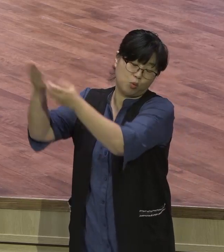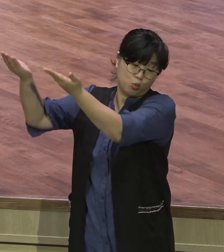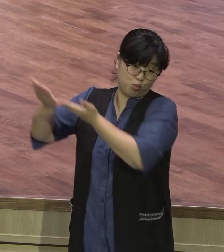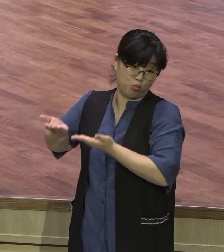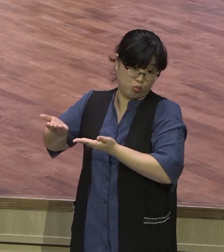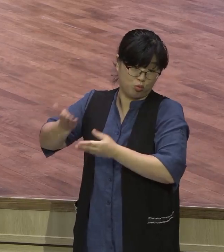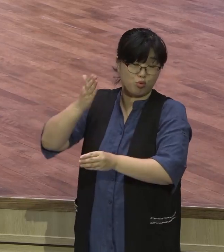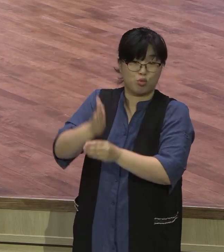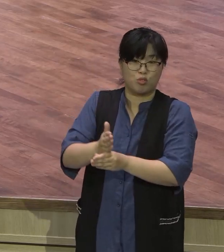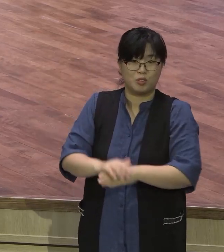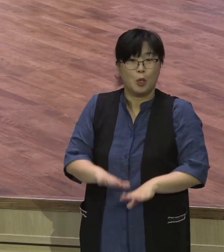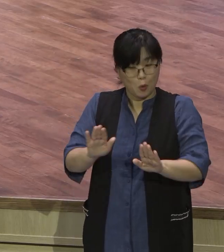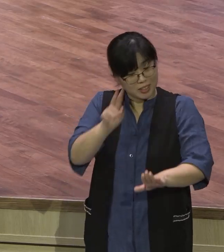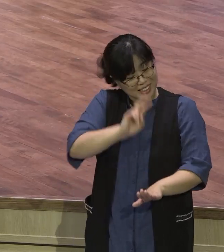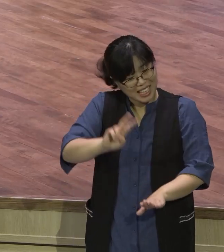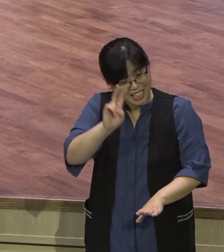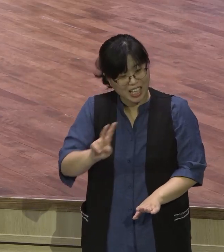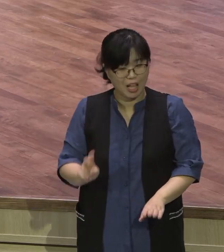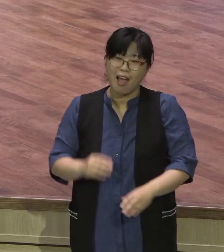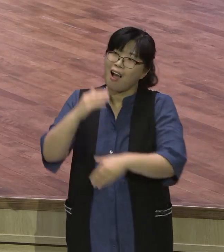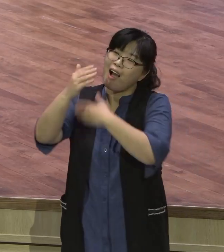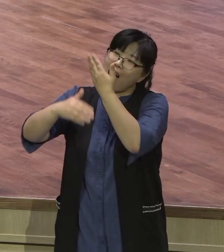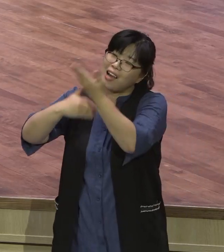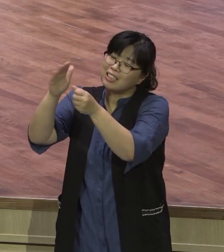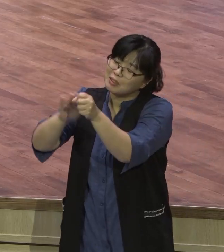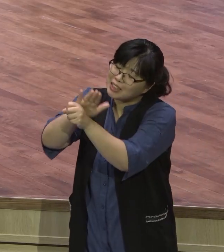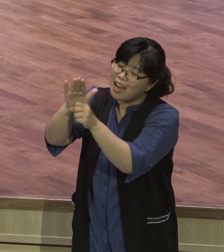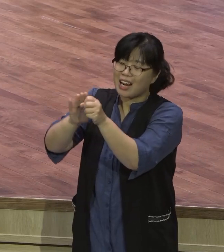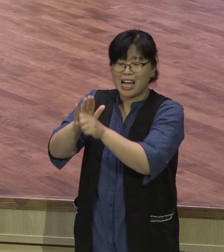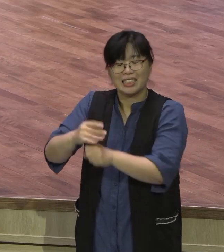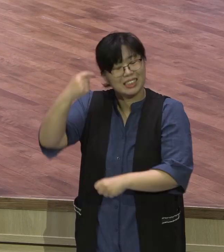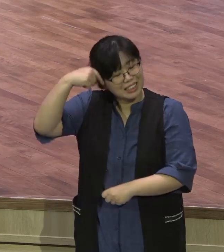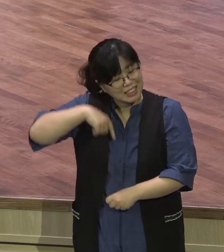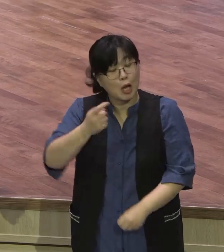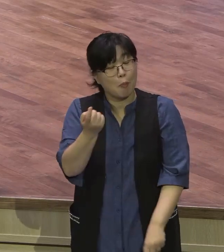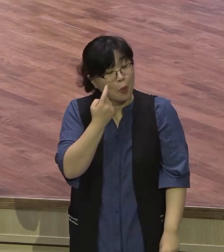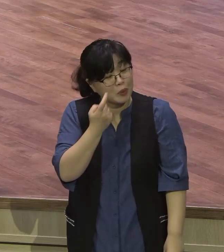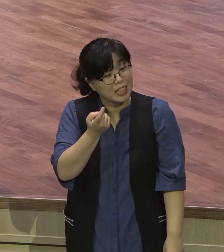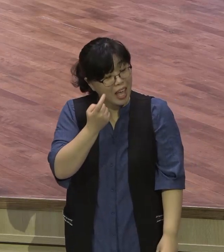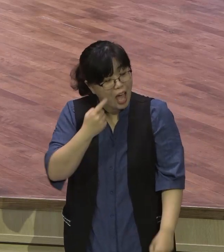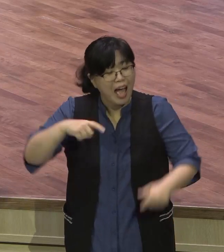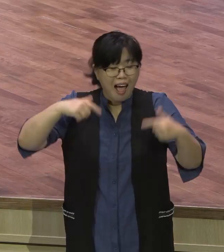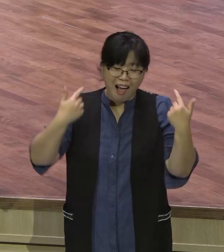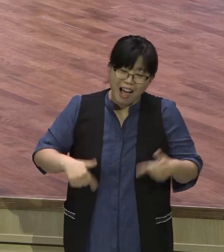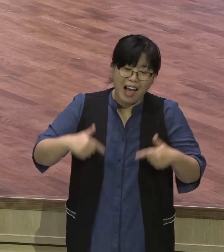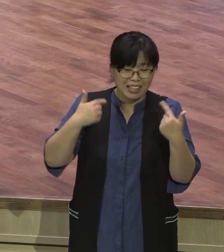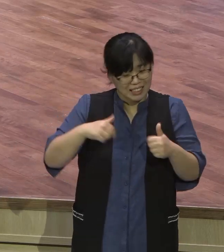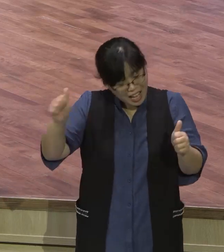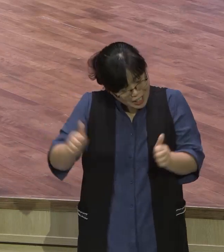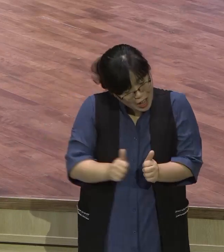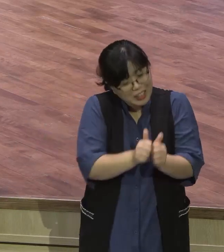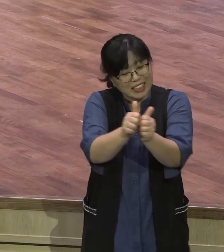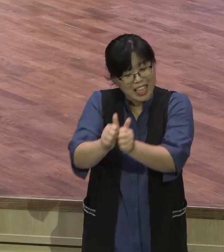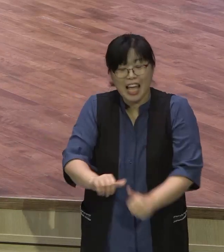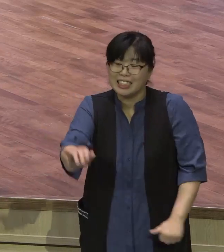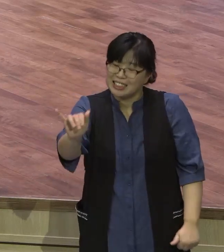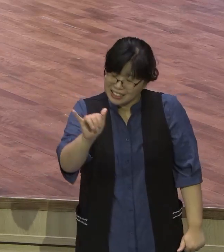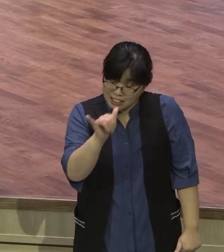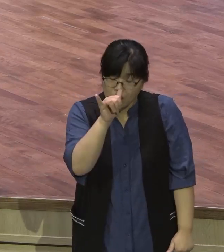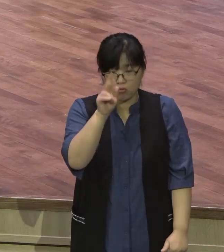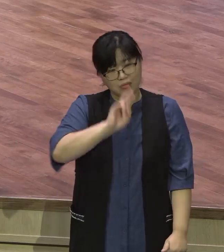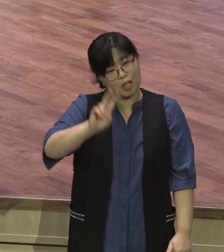언제나 곁에 계시잖아요 이모사 나보고는 찬송 못 부른다 웃기고 내가 더 잘